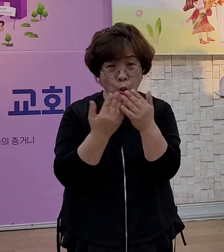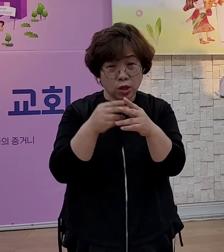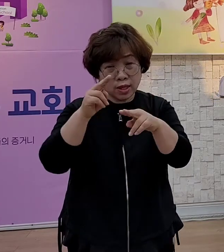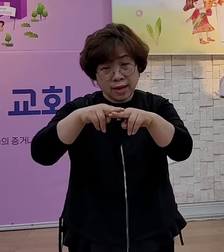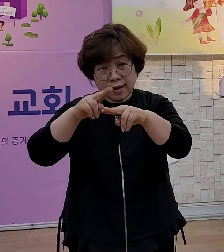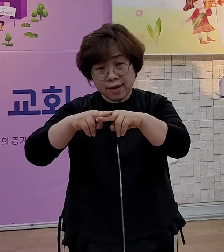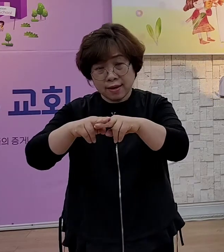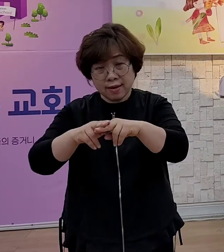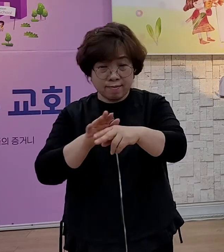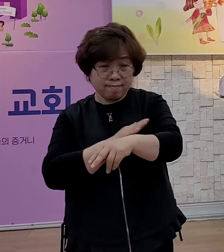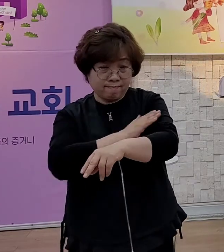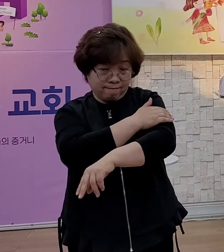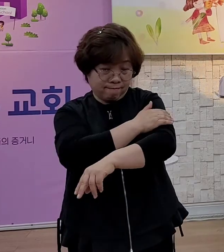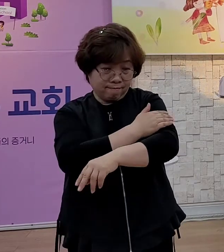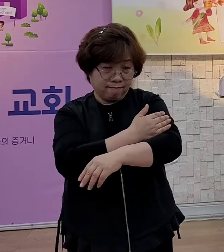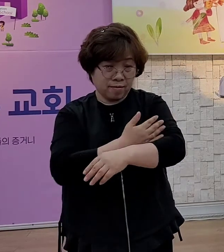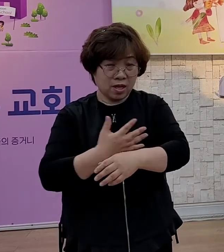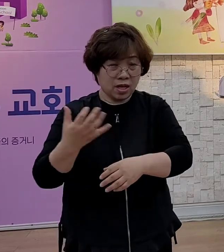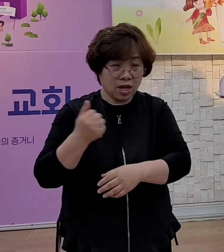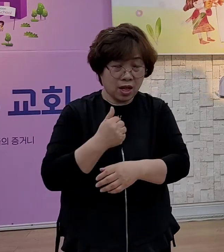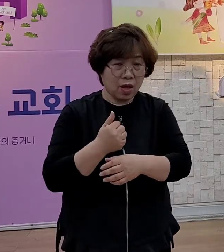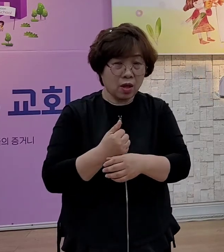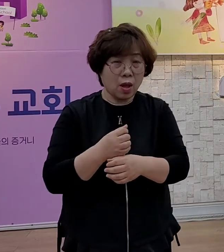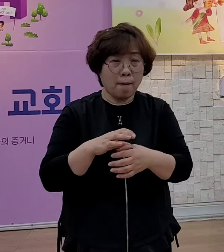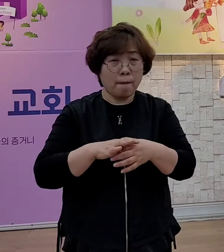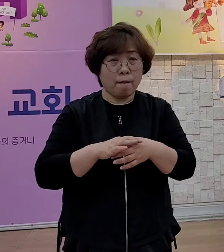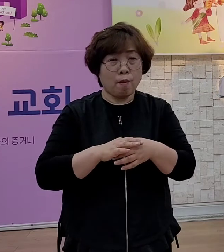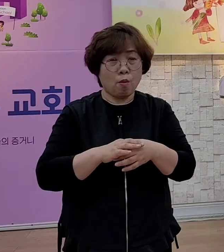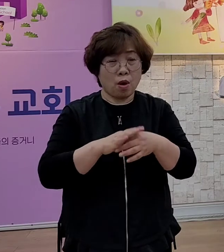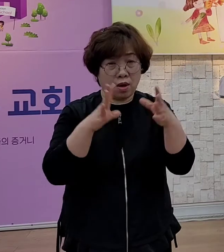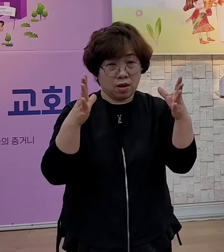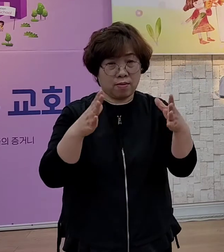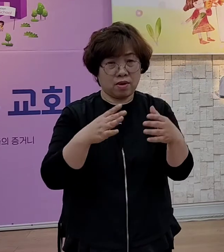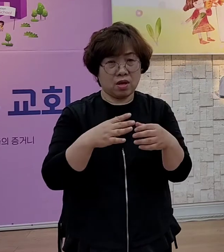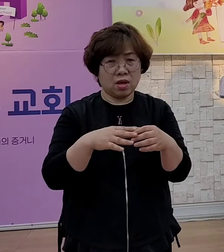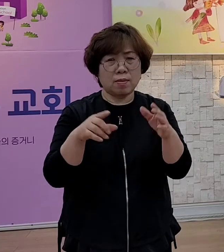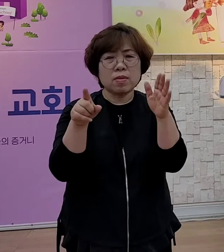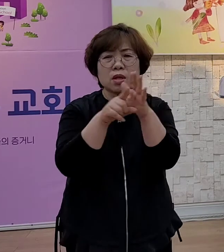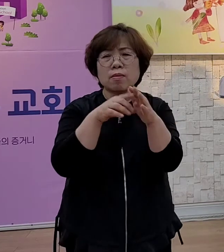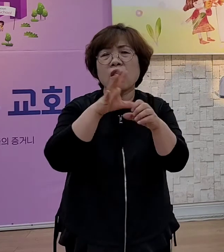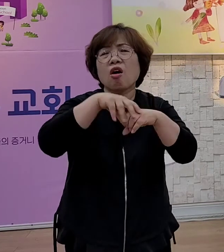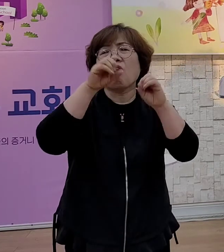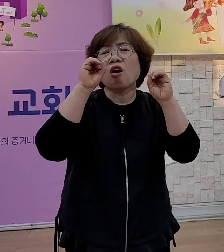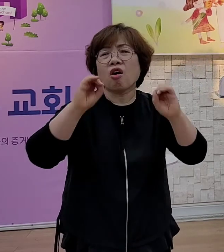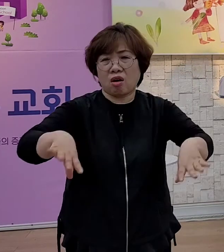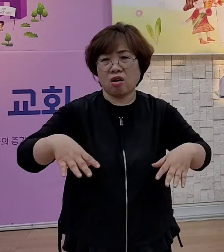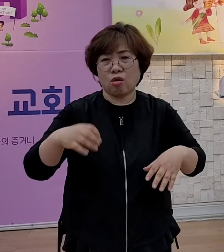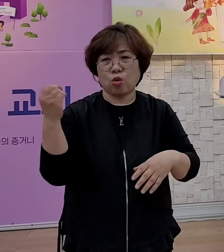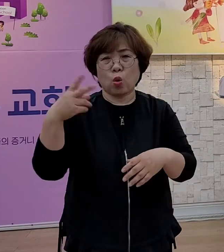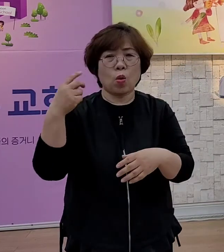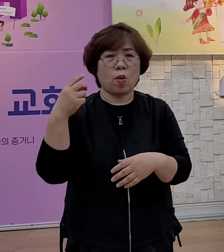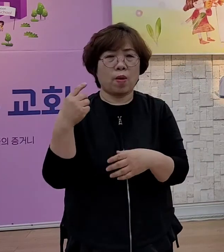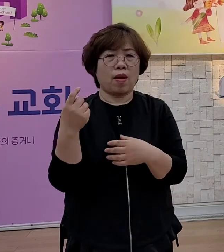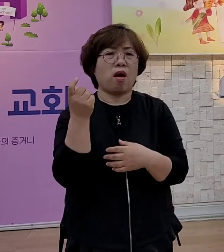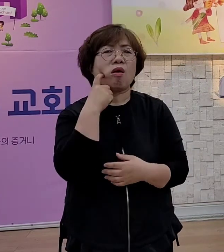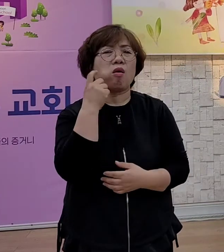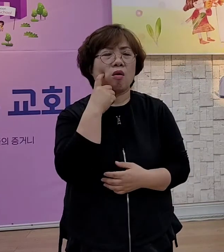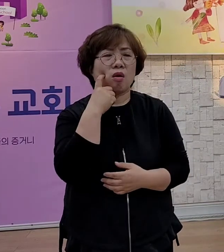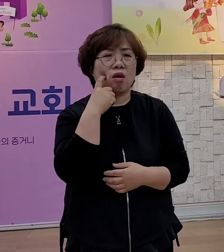가진 사람이라 할지라도 그 사람의 경건은 헛되고 가짜다라는 것을